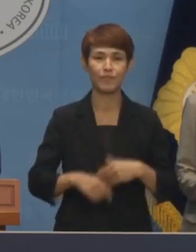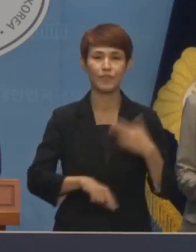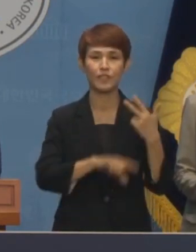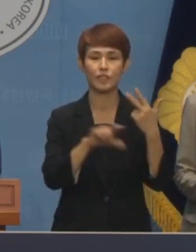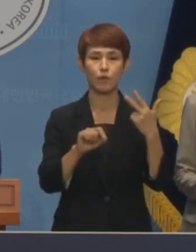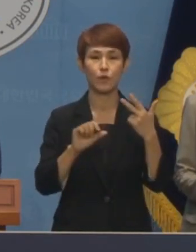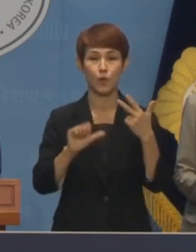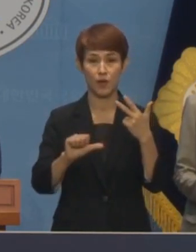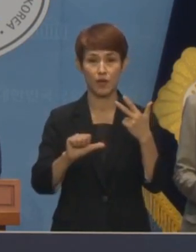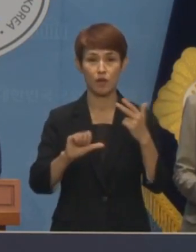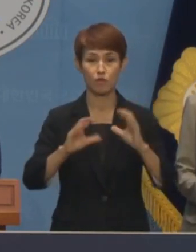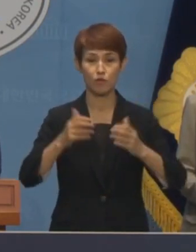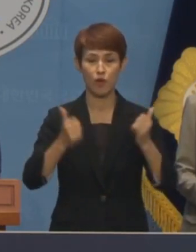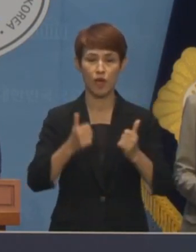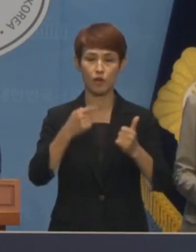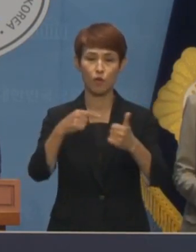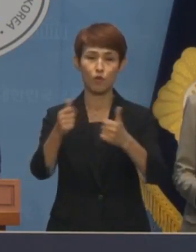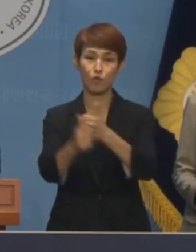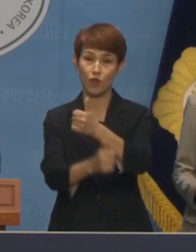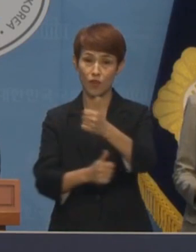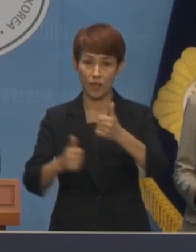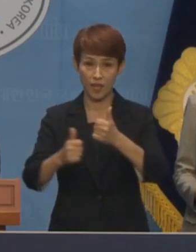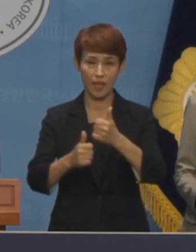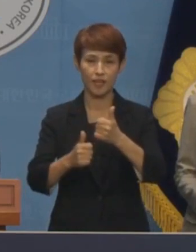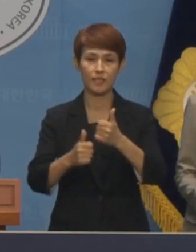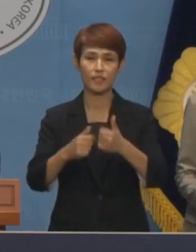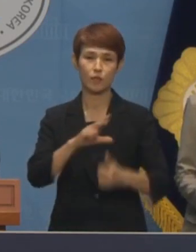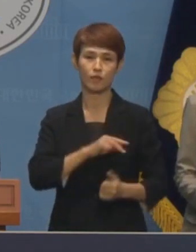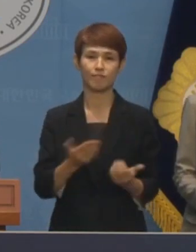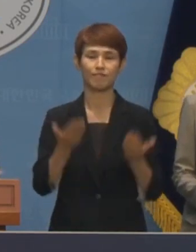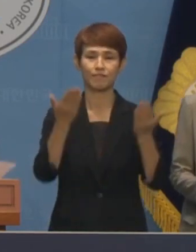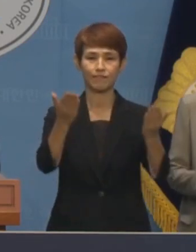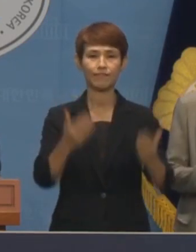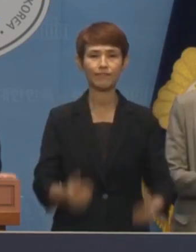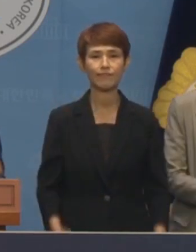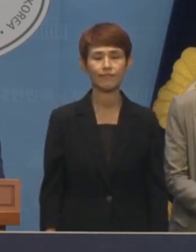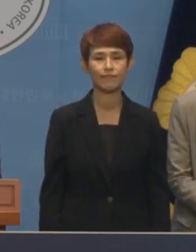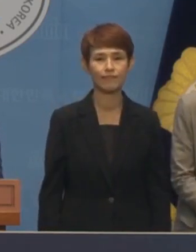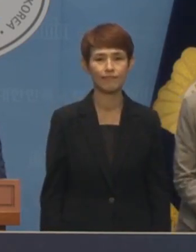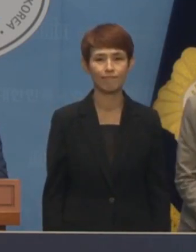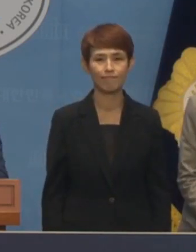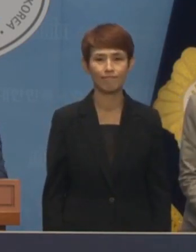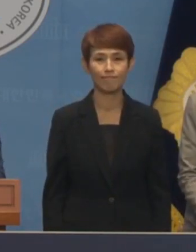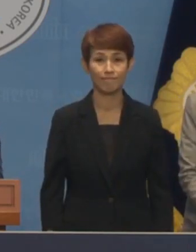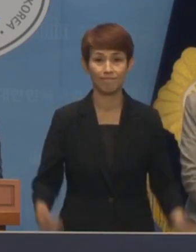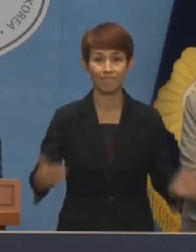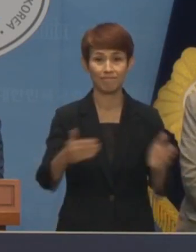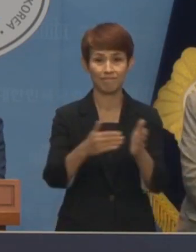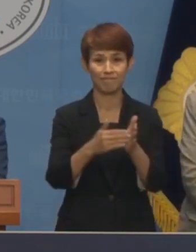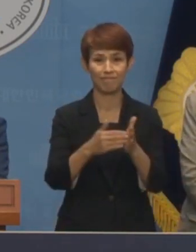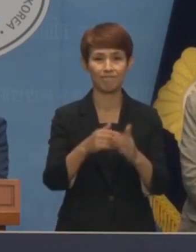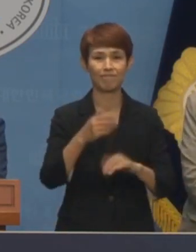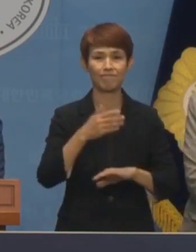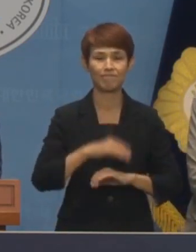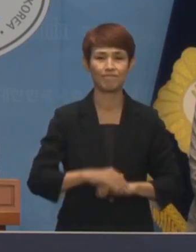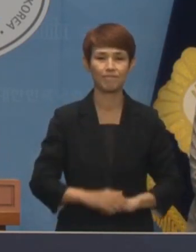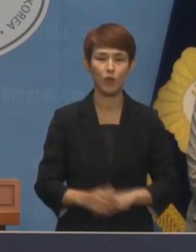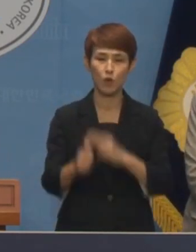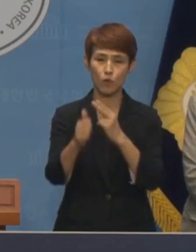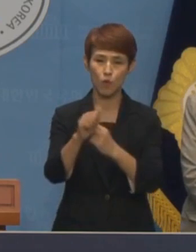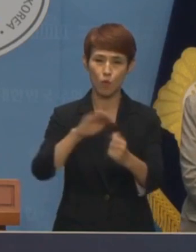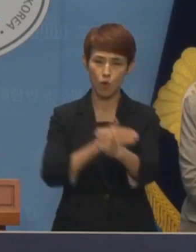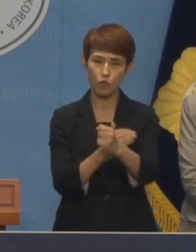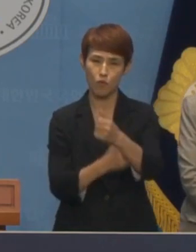7월 5일 국회 교육위원회 더불어민주당 의원 일동. 이상 기자회견을 마치겠습니다. 교권 회복과